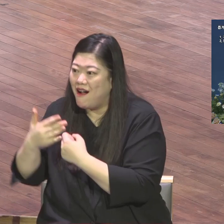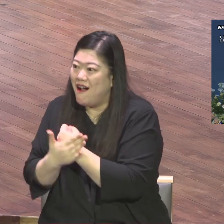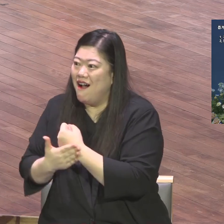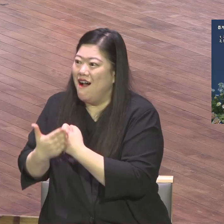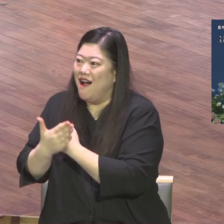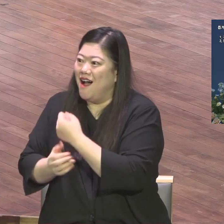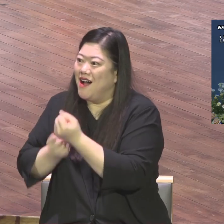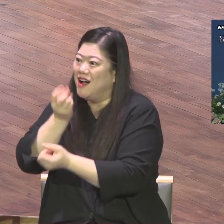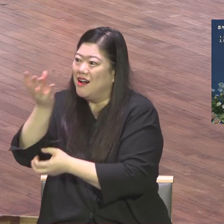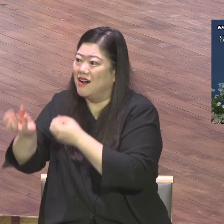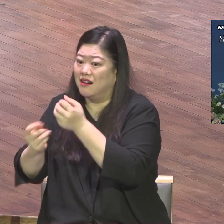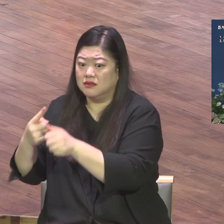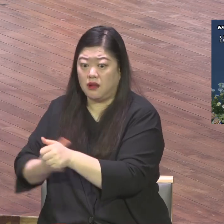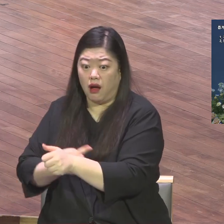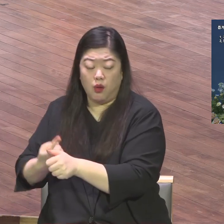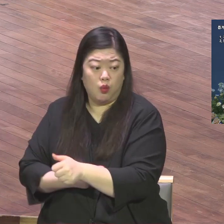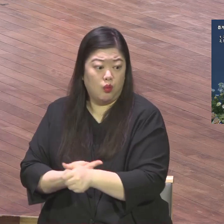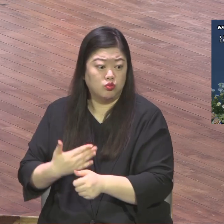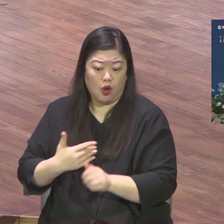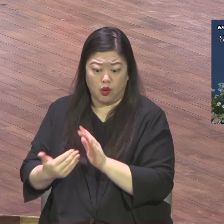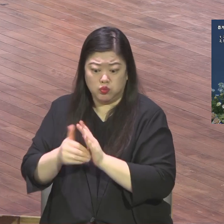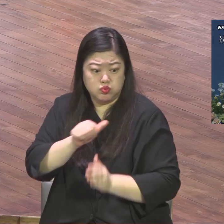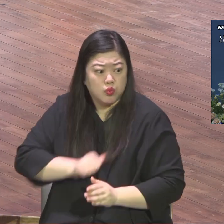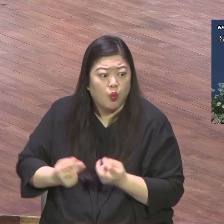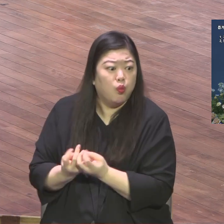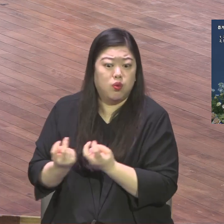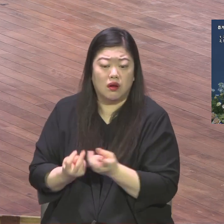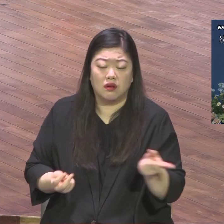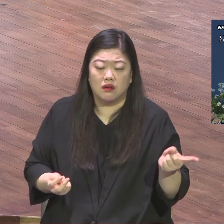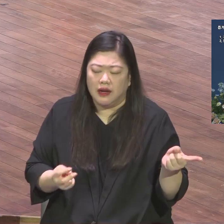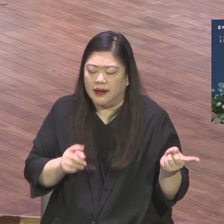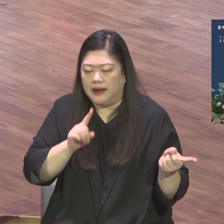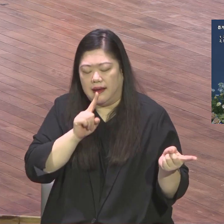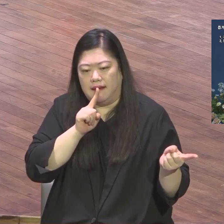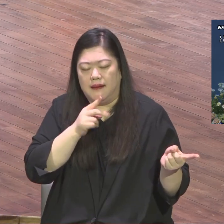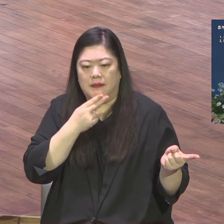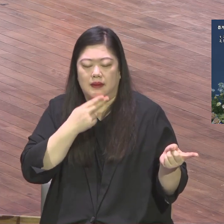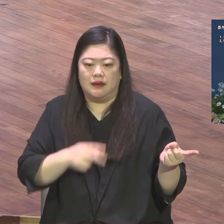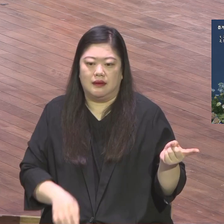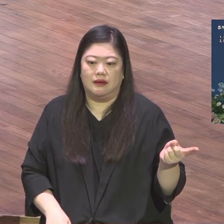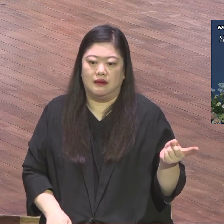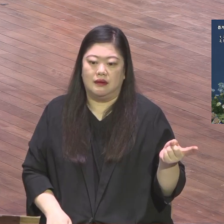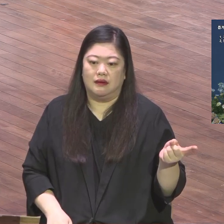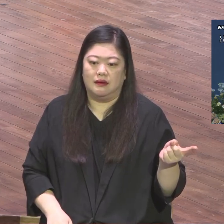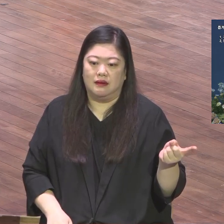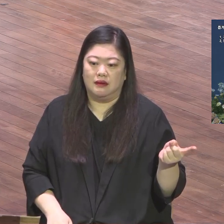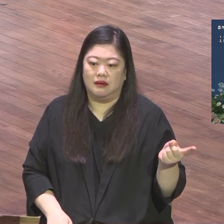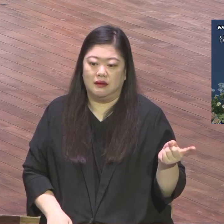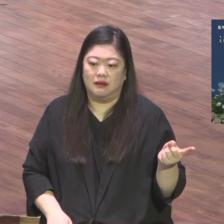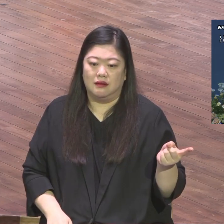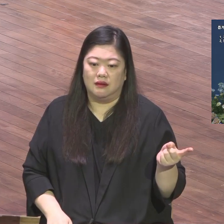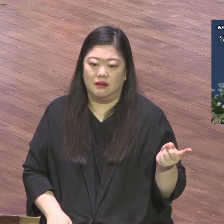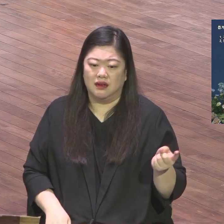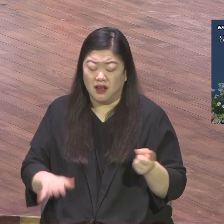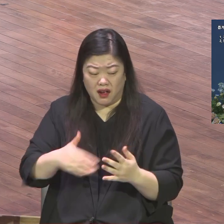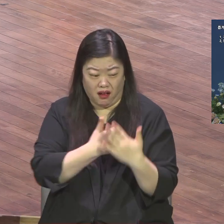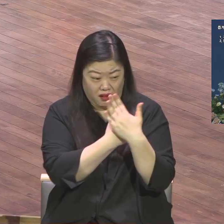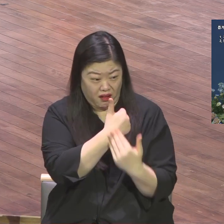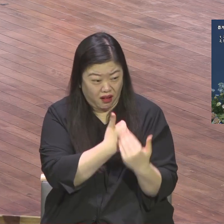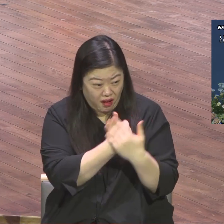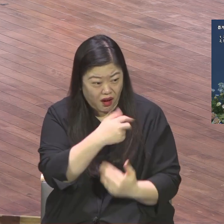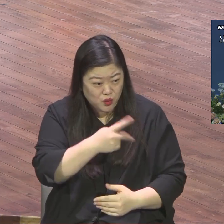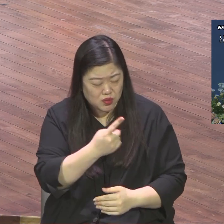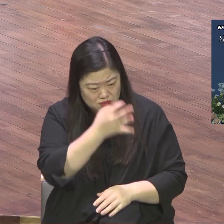꼼짝 못하게 만들었습니다. 우리는 보고 들은 것을 말하지 않을 수 없다. 아무리 반복해도 너무나 가슴